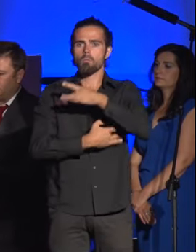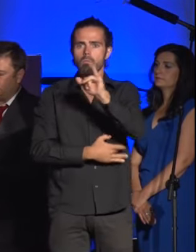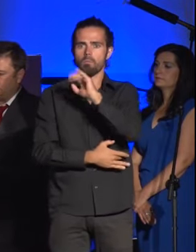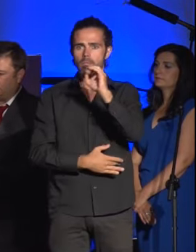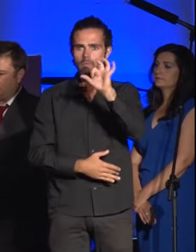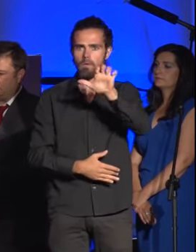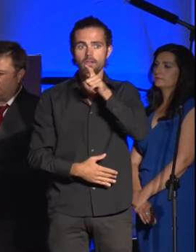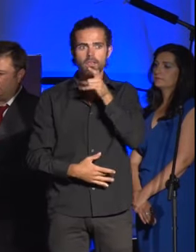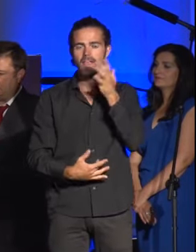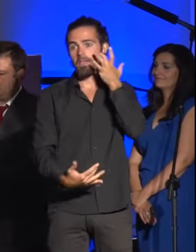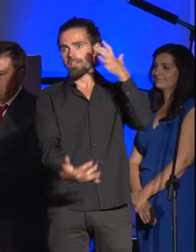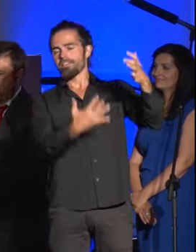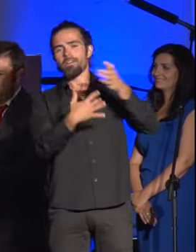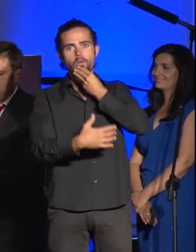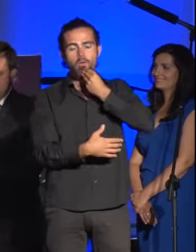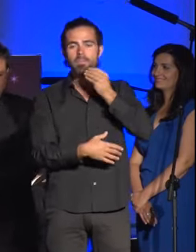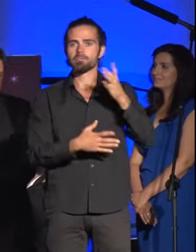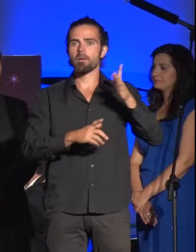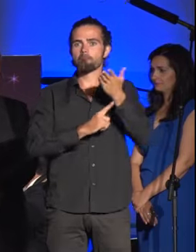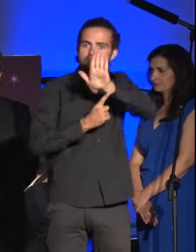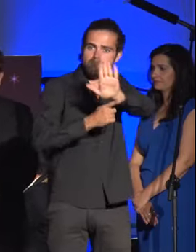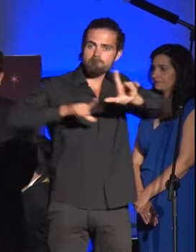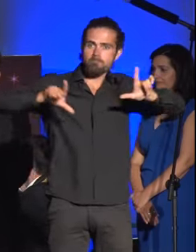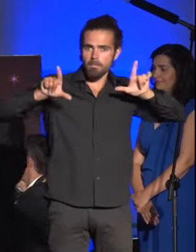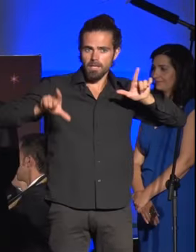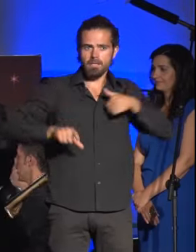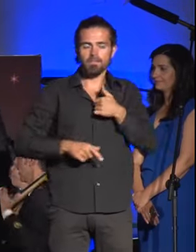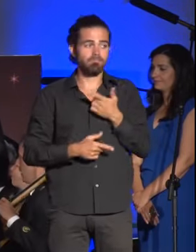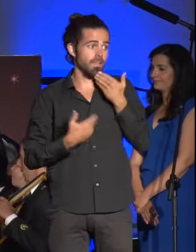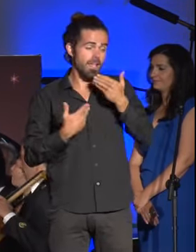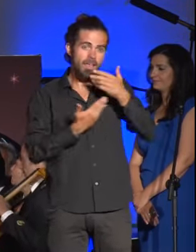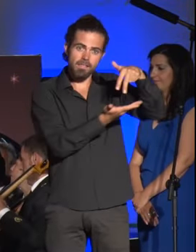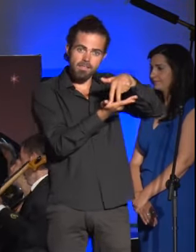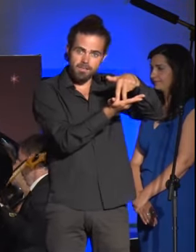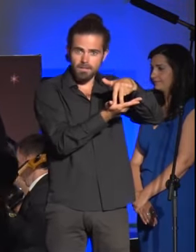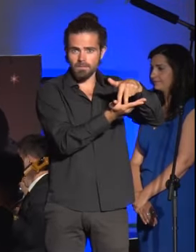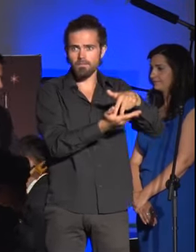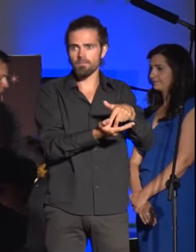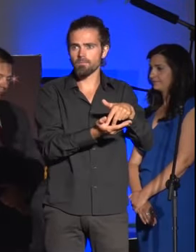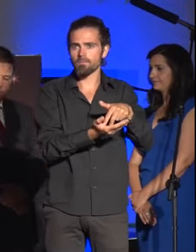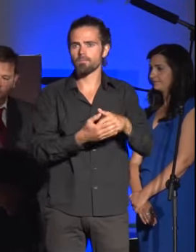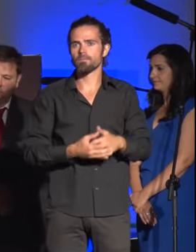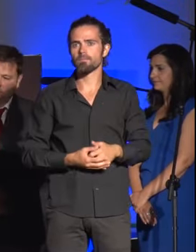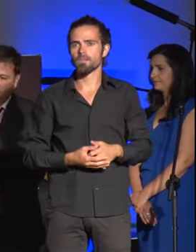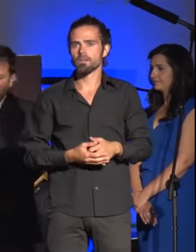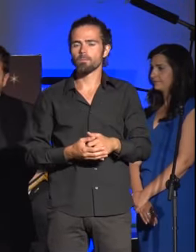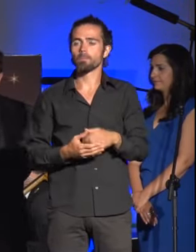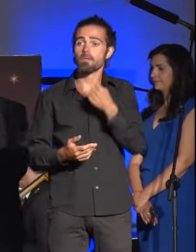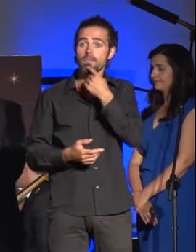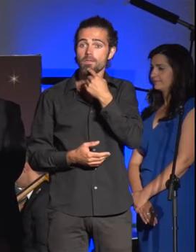flamante presentadora, que quiero agradecer de corazón su presencia esta noche aquí, como bien ha dicho, pues vais a